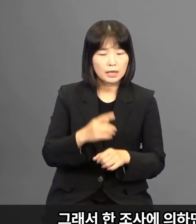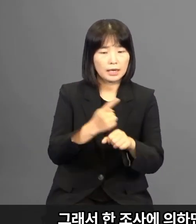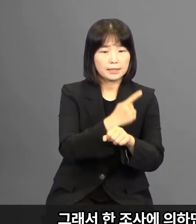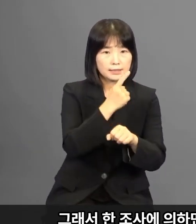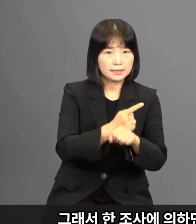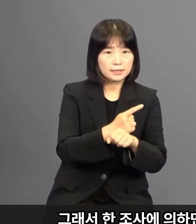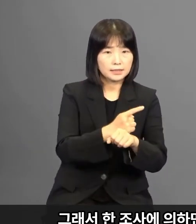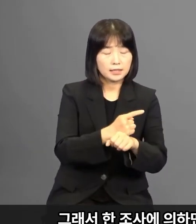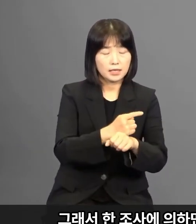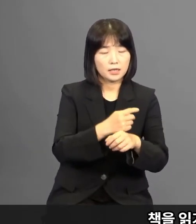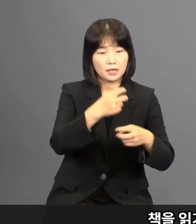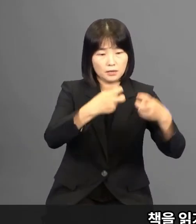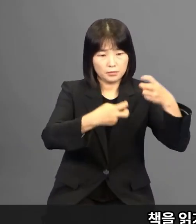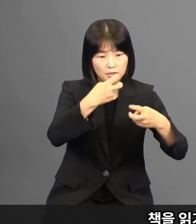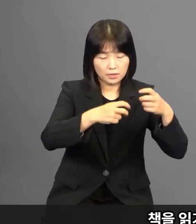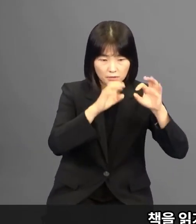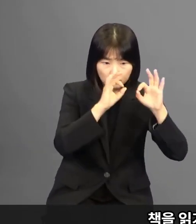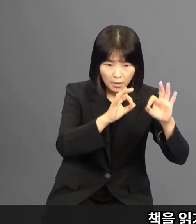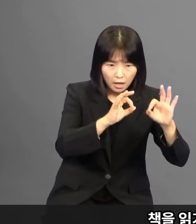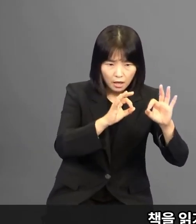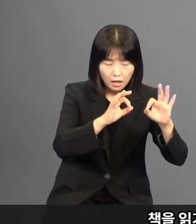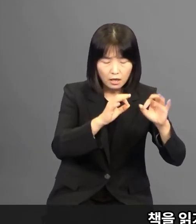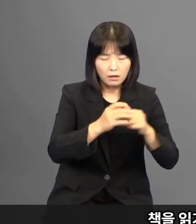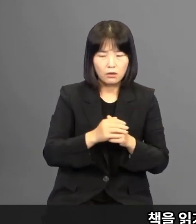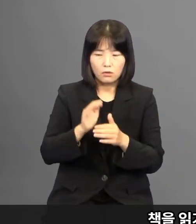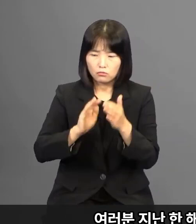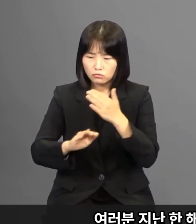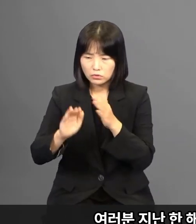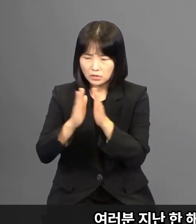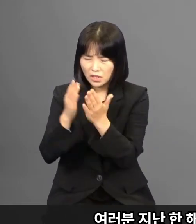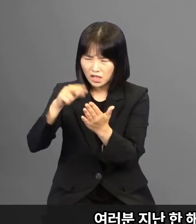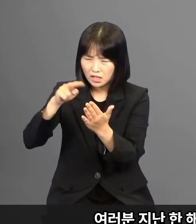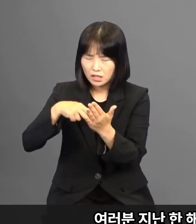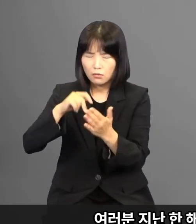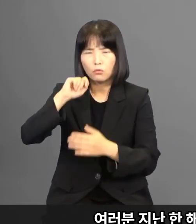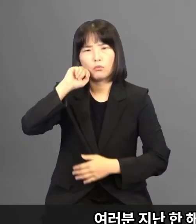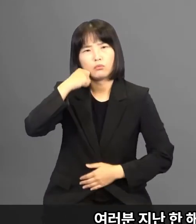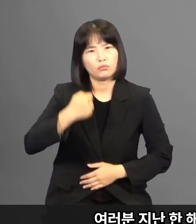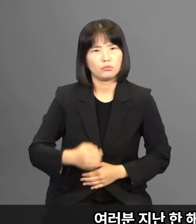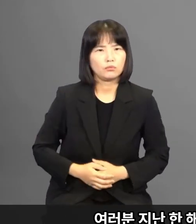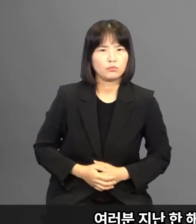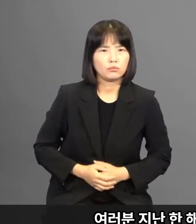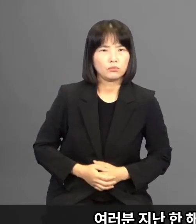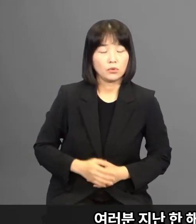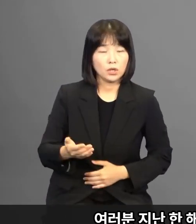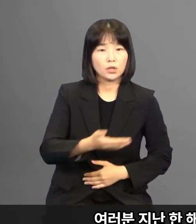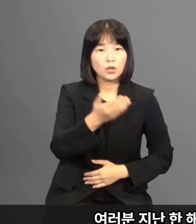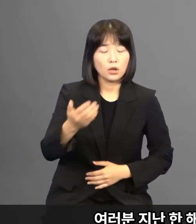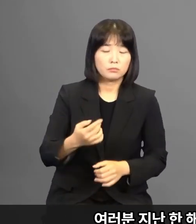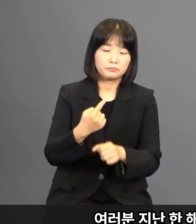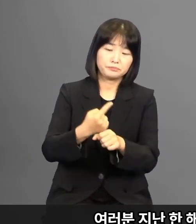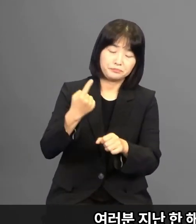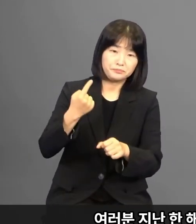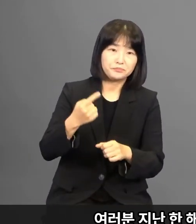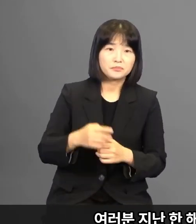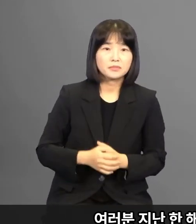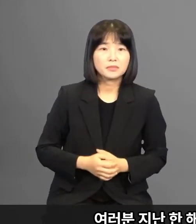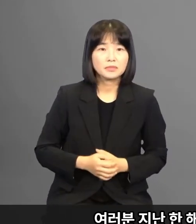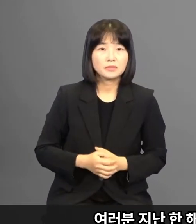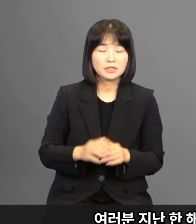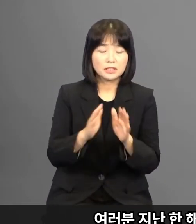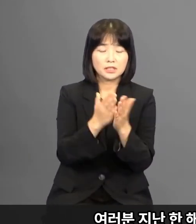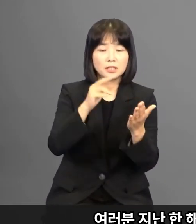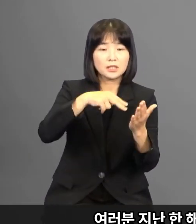미디어에 노출이 되어도 책을 읽기가 쉽지가 않습니다. 자, 여러분 지난 한 해 몇 권을 읽으셨습니까?